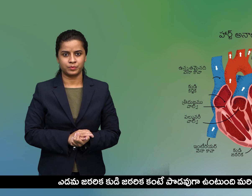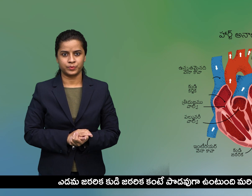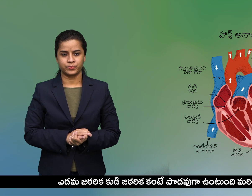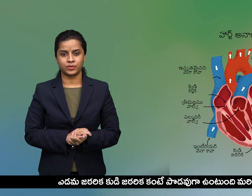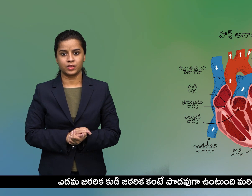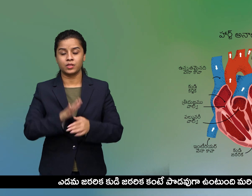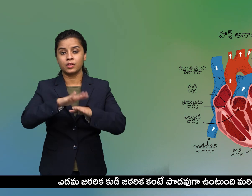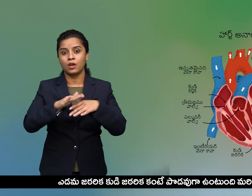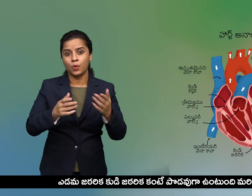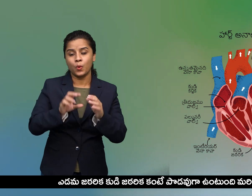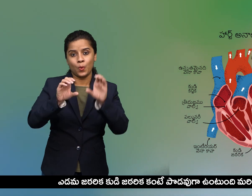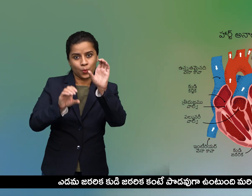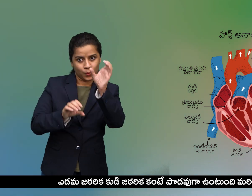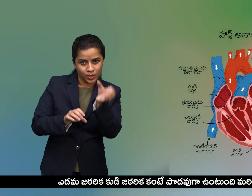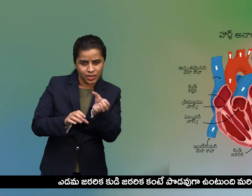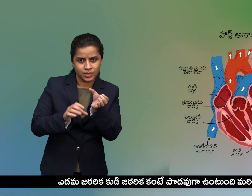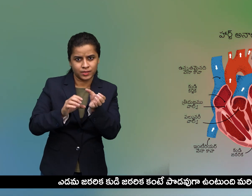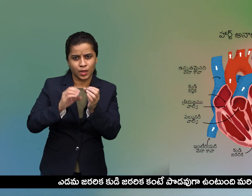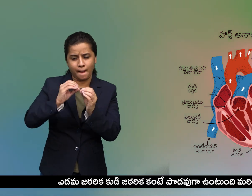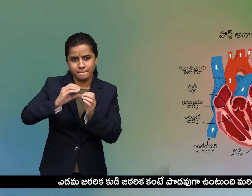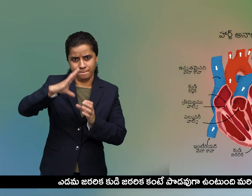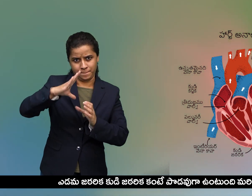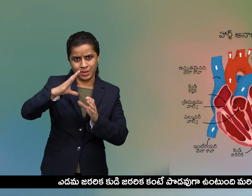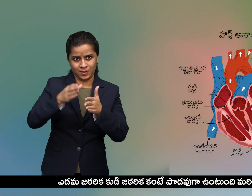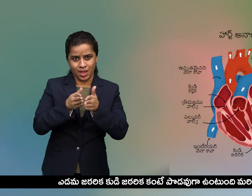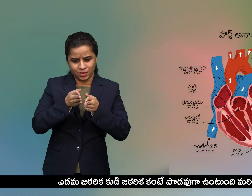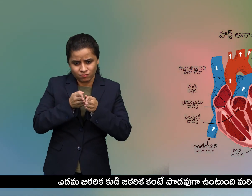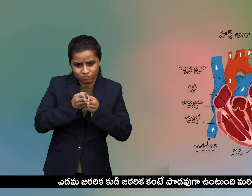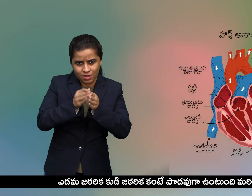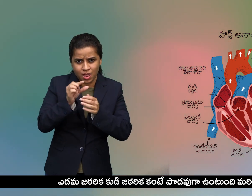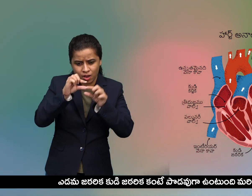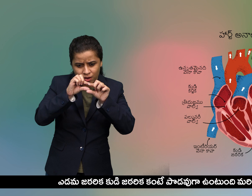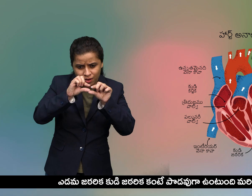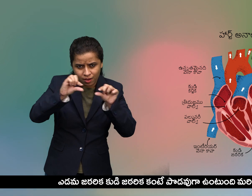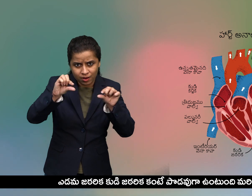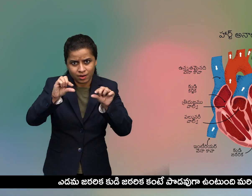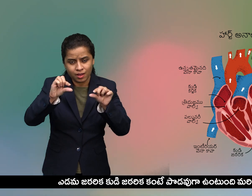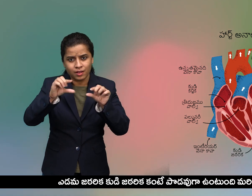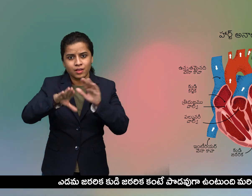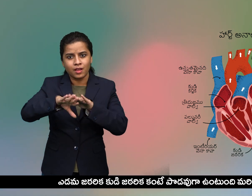ఎడమ జఠరిక కుడి జఠరిక కంటే పొడవుగా ఉంటుంది మరియు ఇరుకైనది.